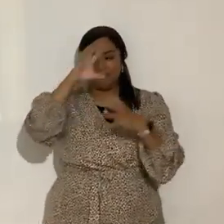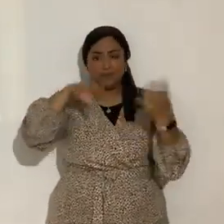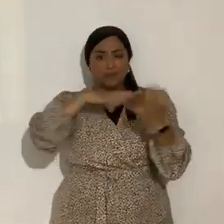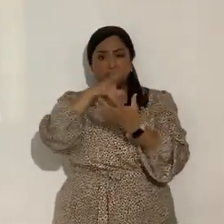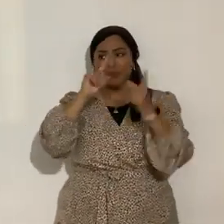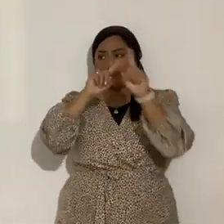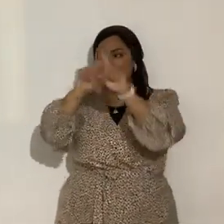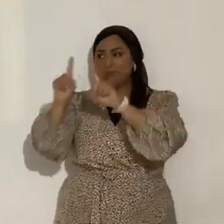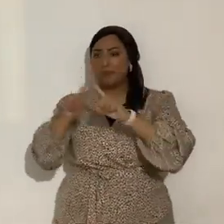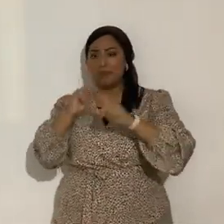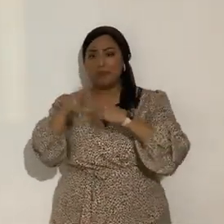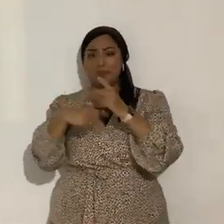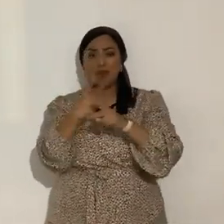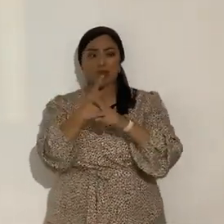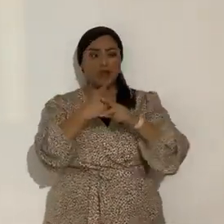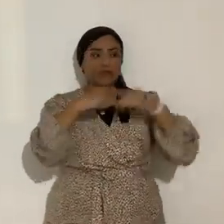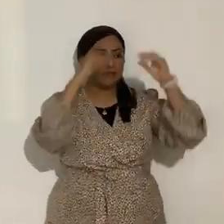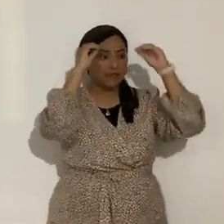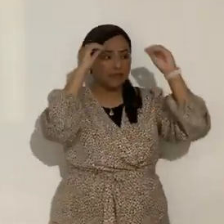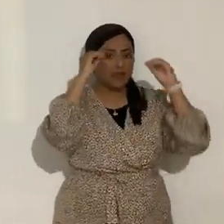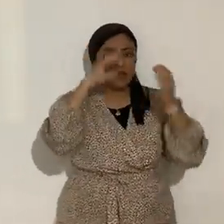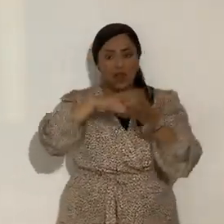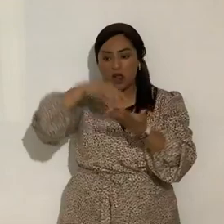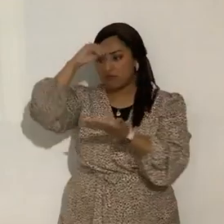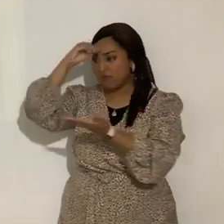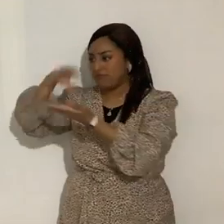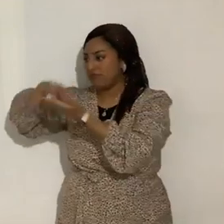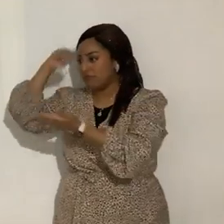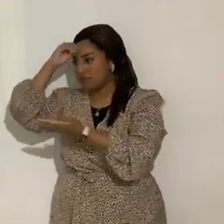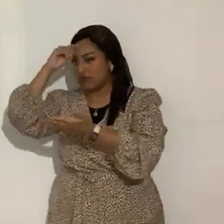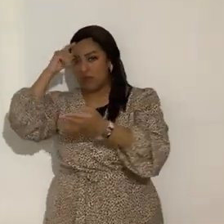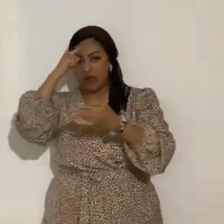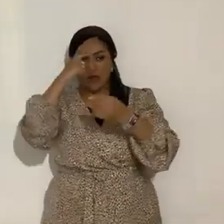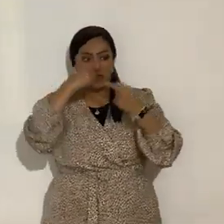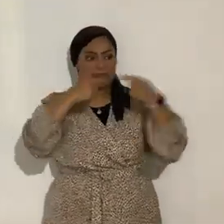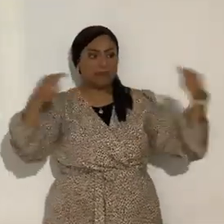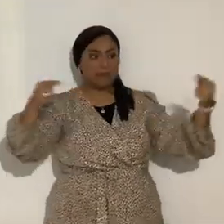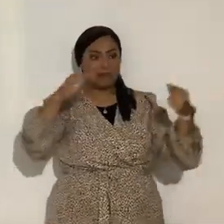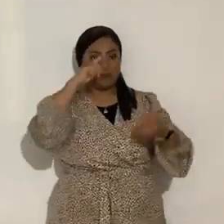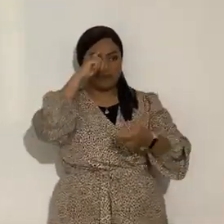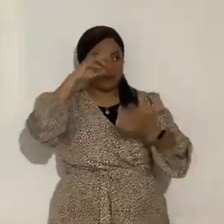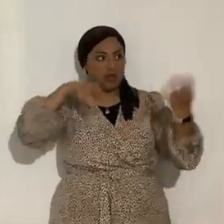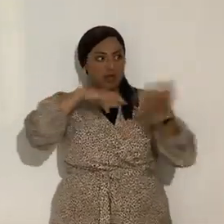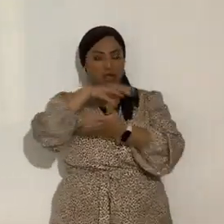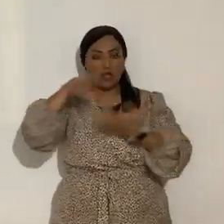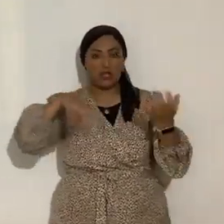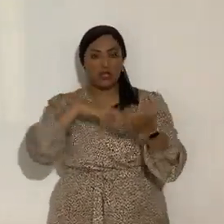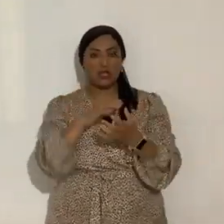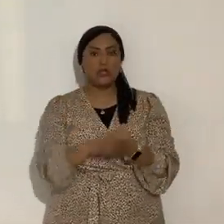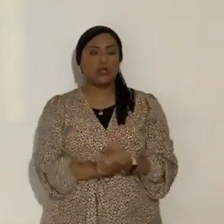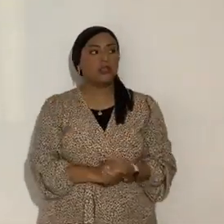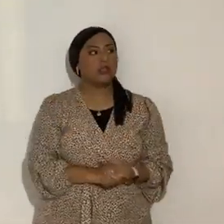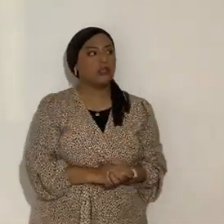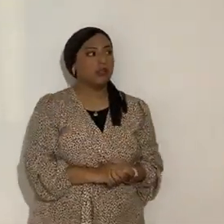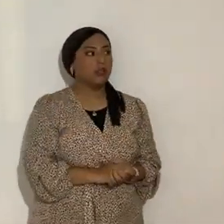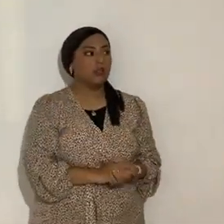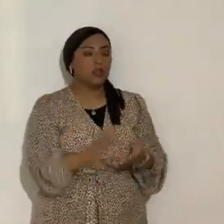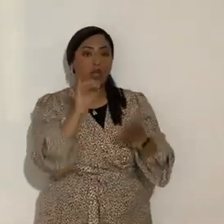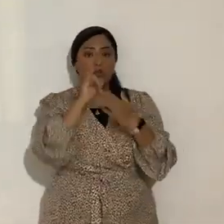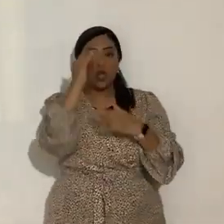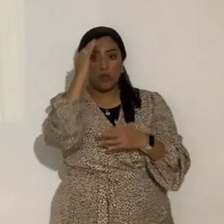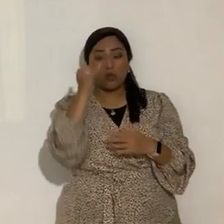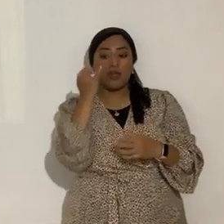de doctrinas y doctrinas y doctrinas, y tiene su mente totalmente más que dividida, confundida. Por lo tanto,